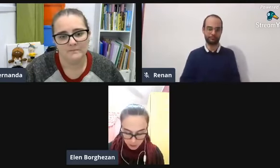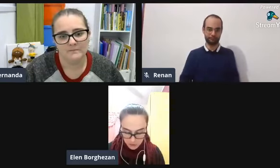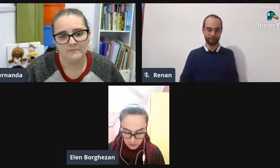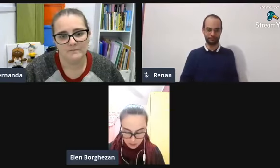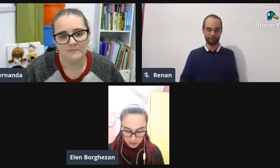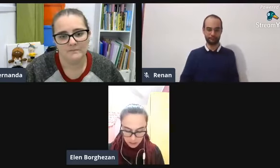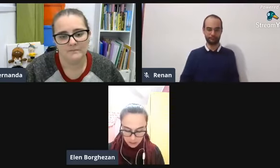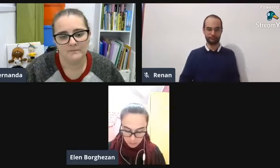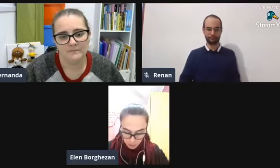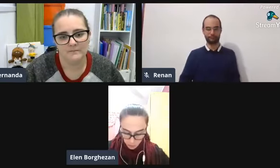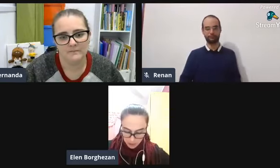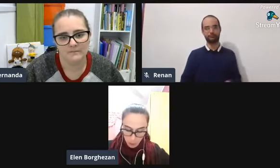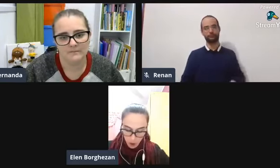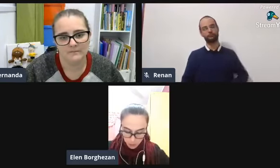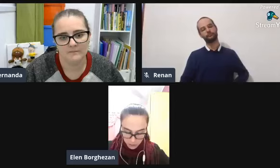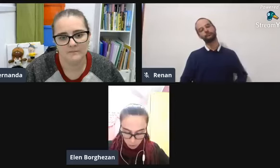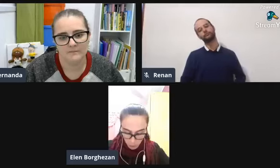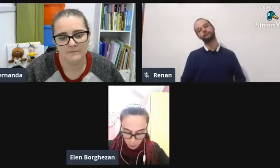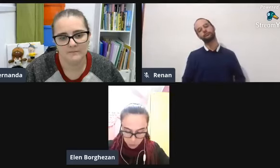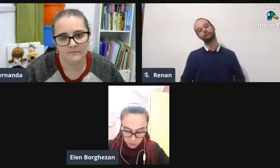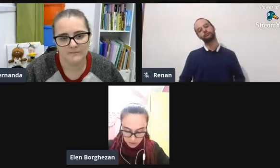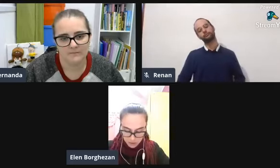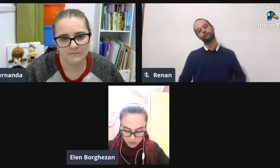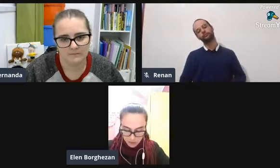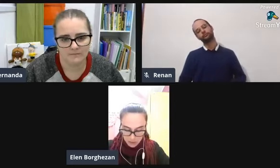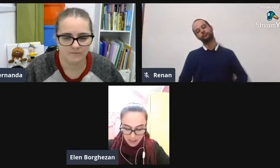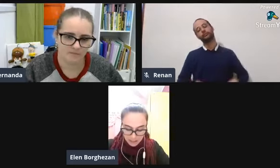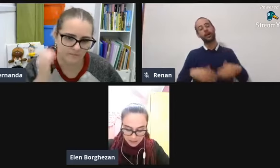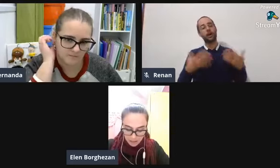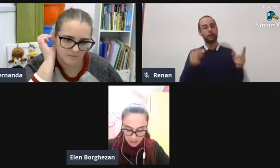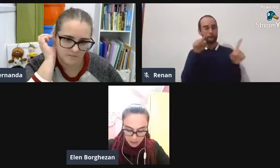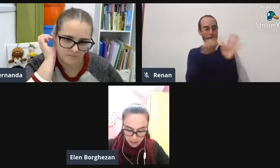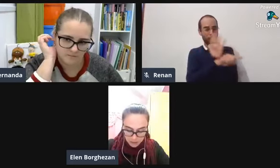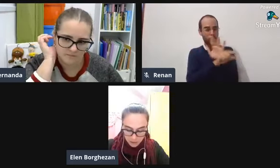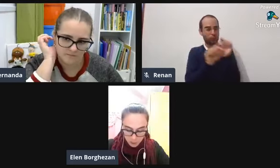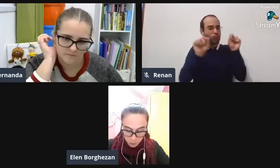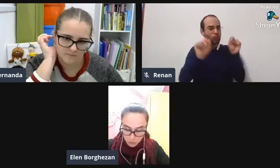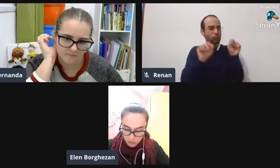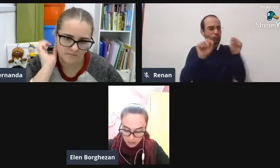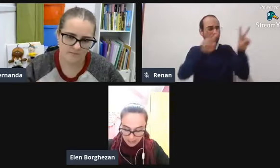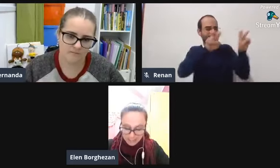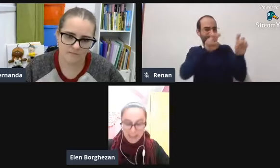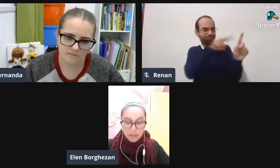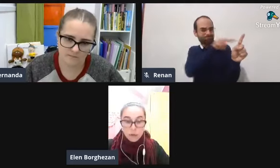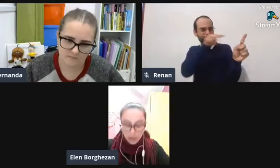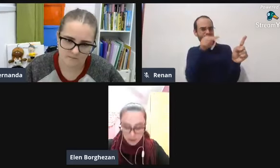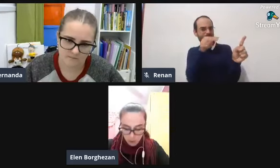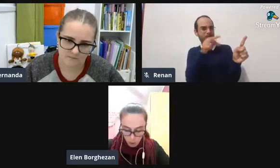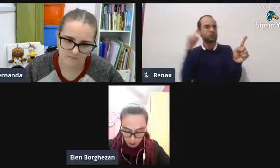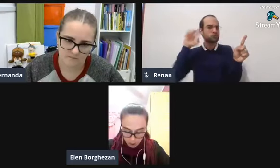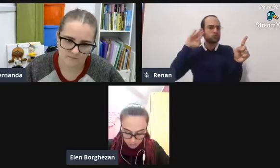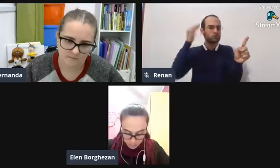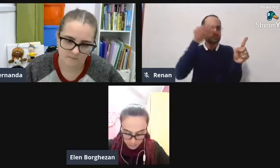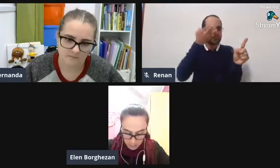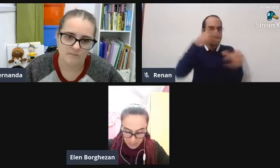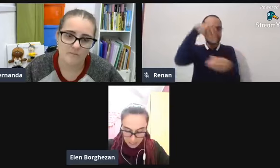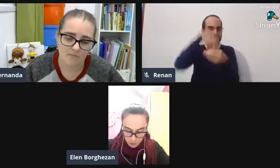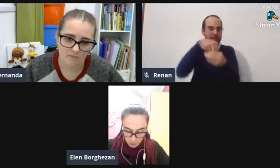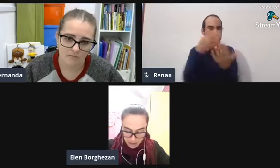aqui da Josiane, que ela botou ali, qual o seu ponto de vista em relação à criança surdo-cega dentro da